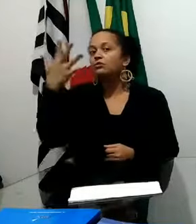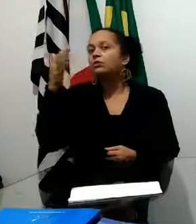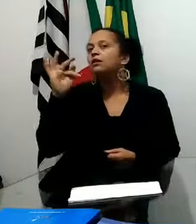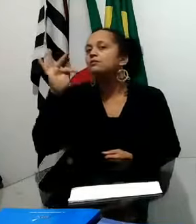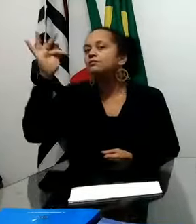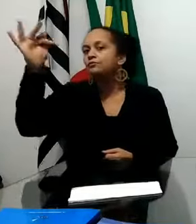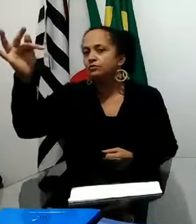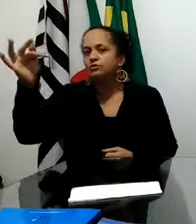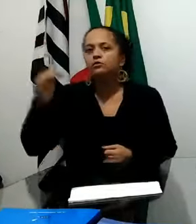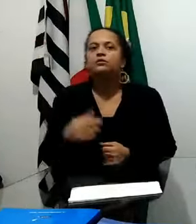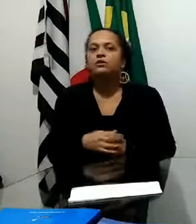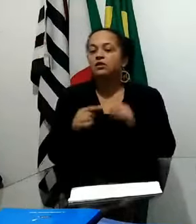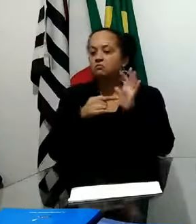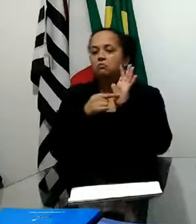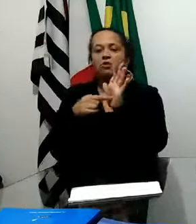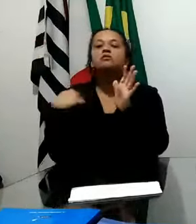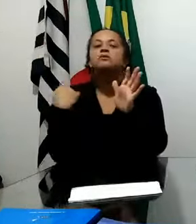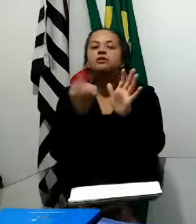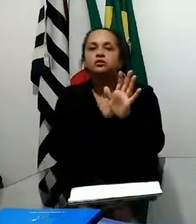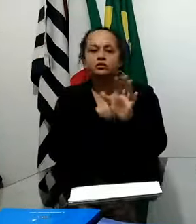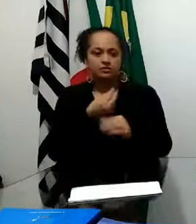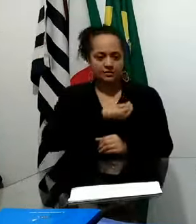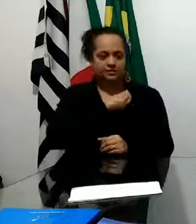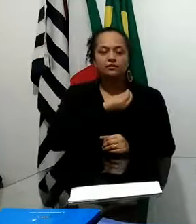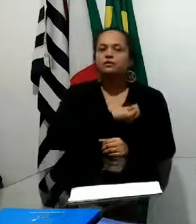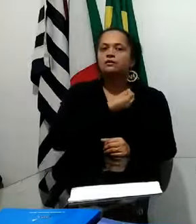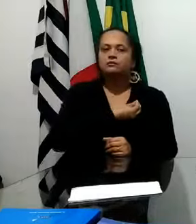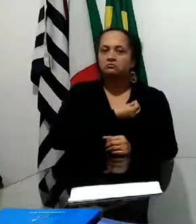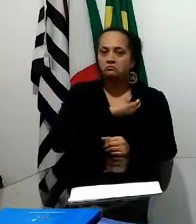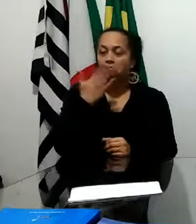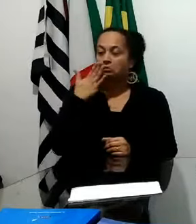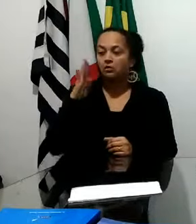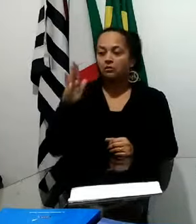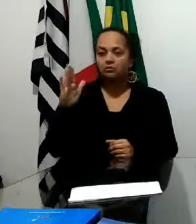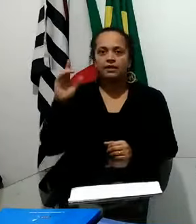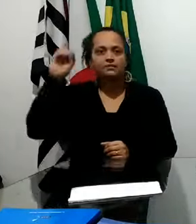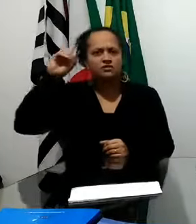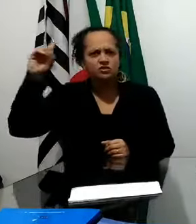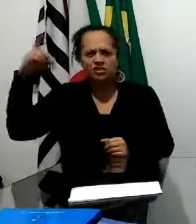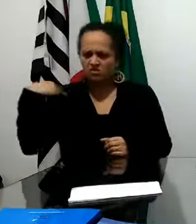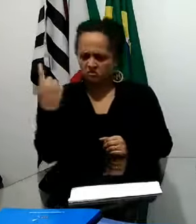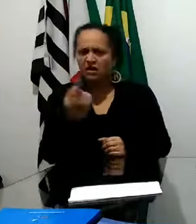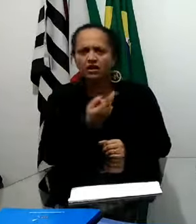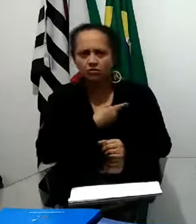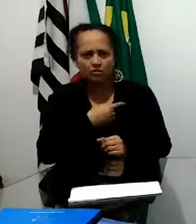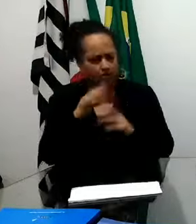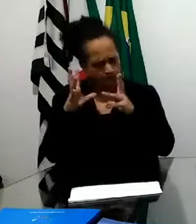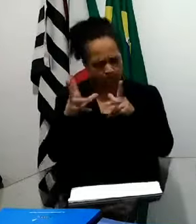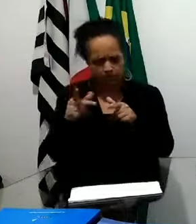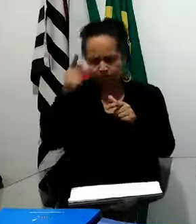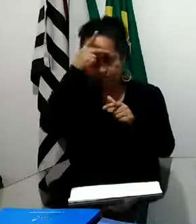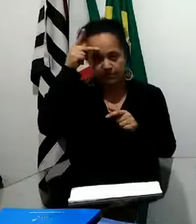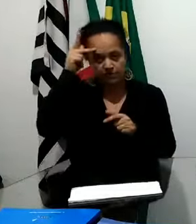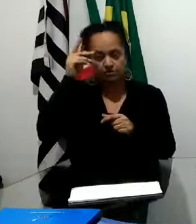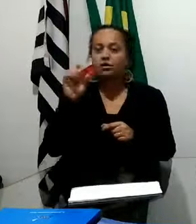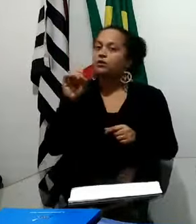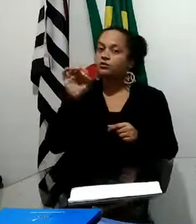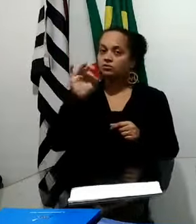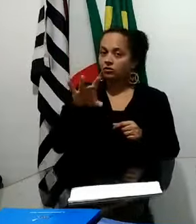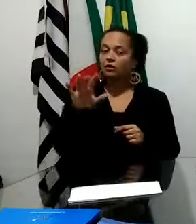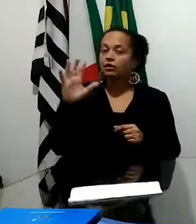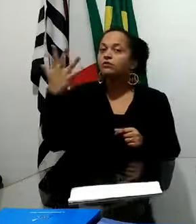respeito à nossa vida pessoal, as profecias, as promessas de Deus para nós e até mesmo para os justos, só vão acontecer se a gente